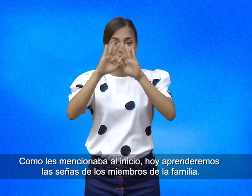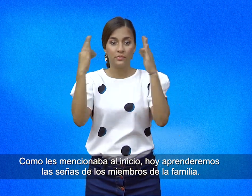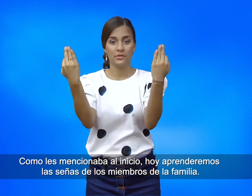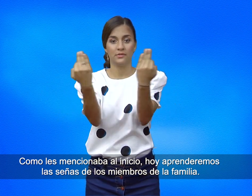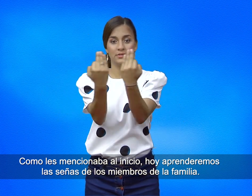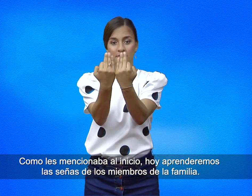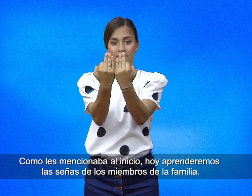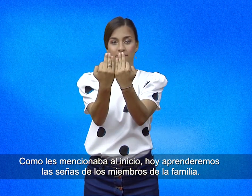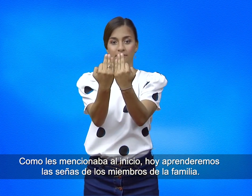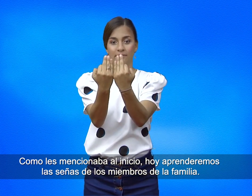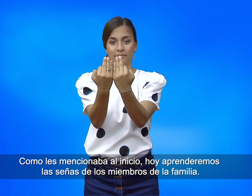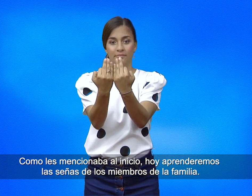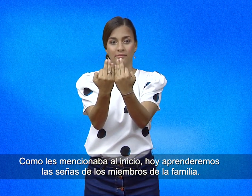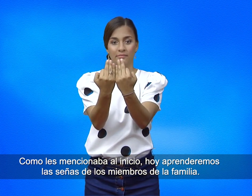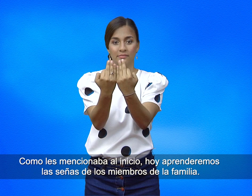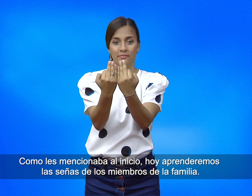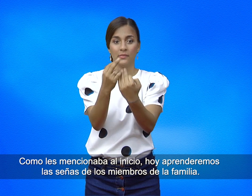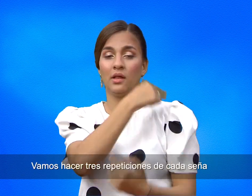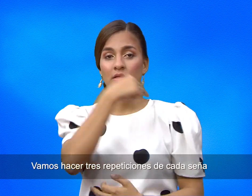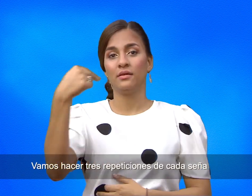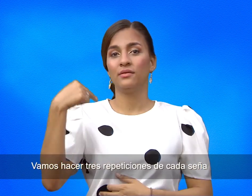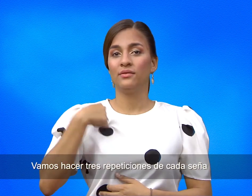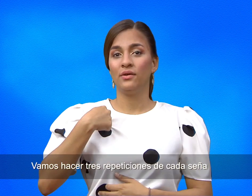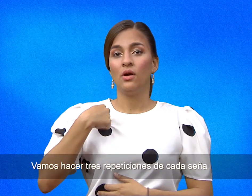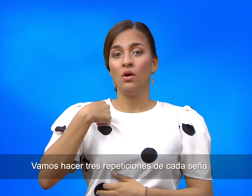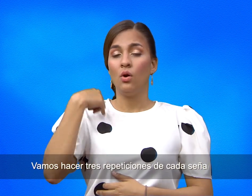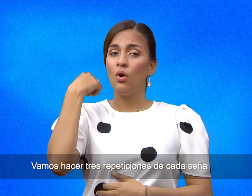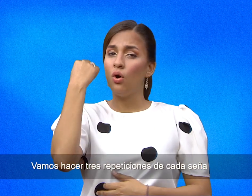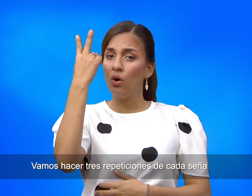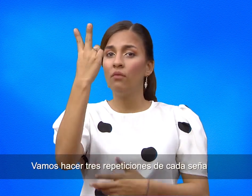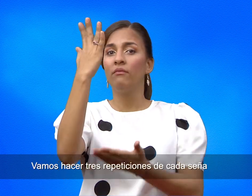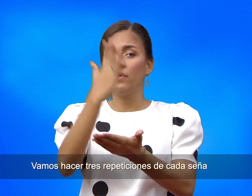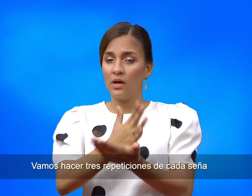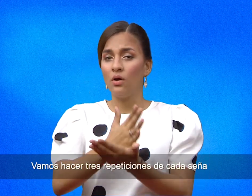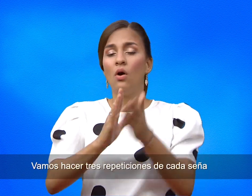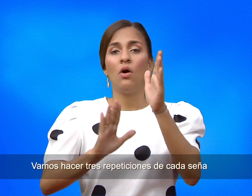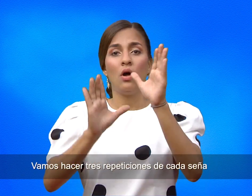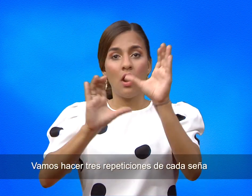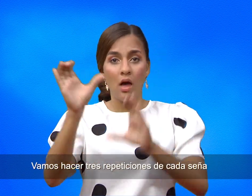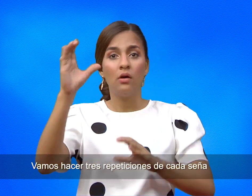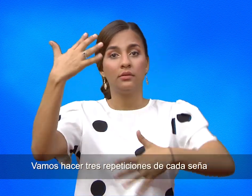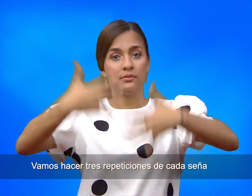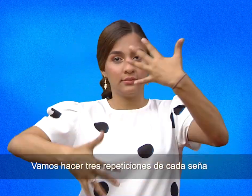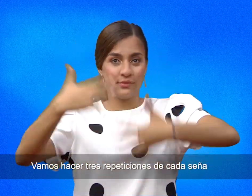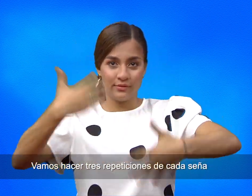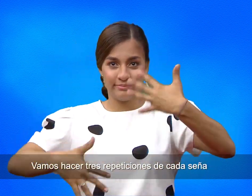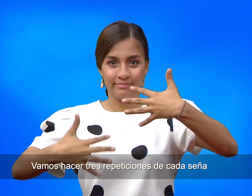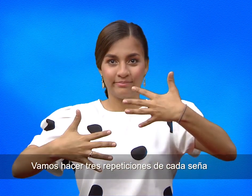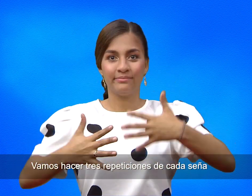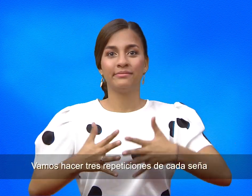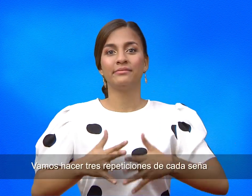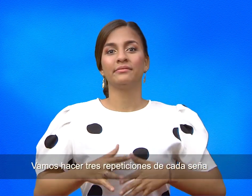familia. Vamos a hacer 3 repeticiones de cada seña.